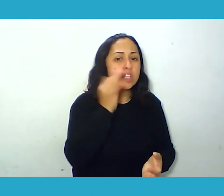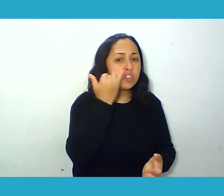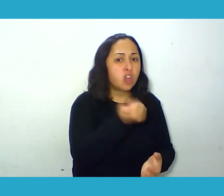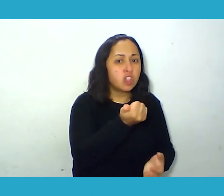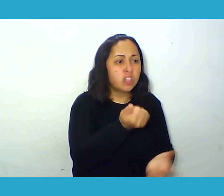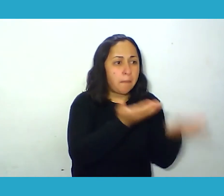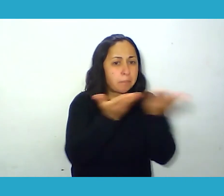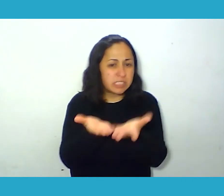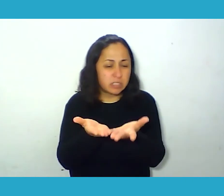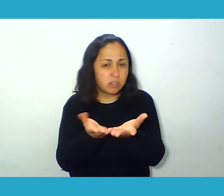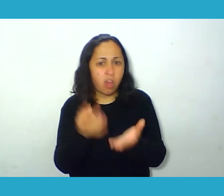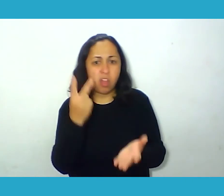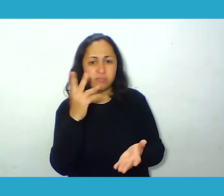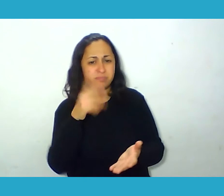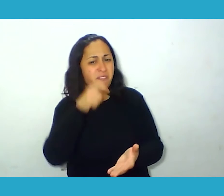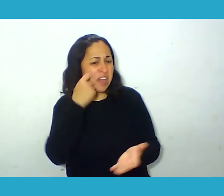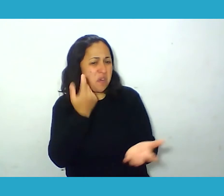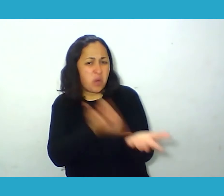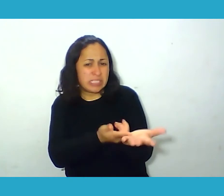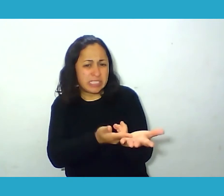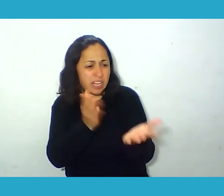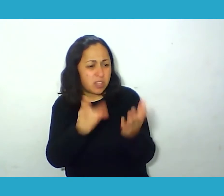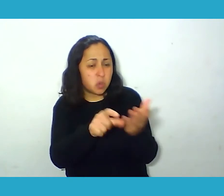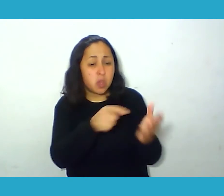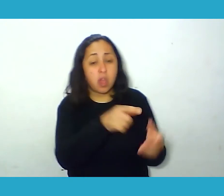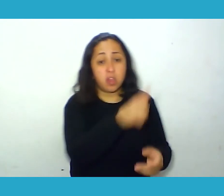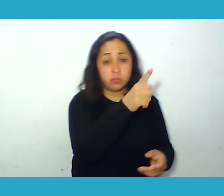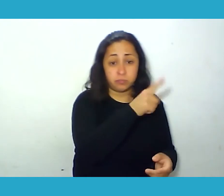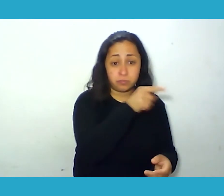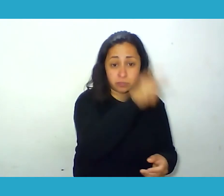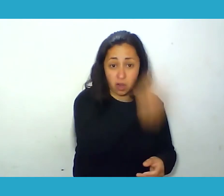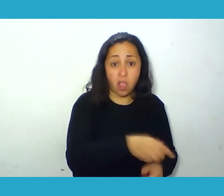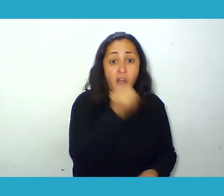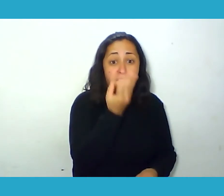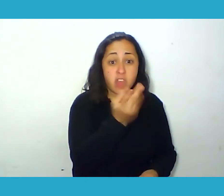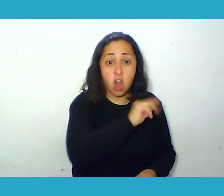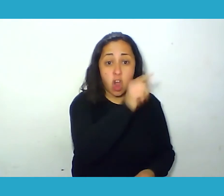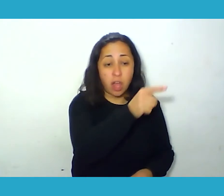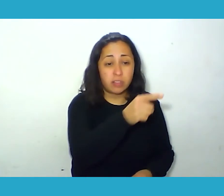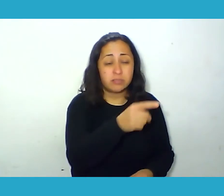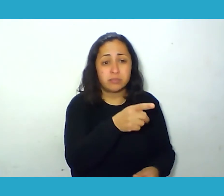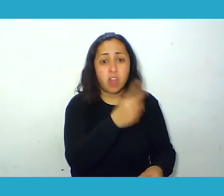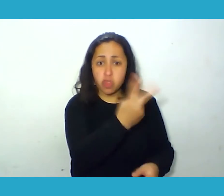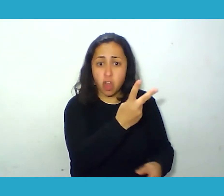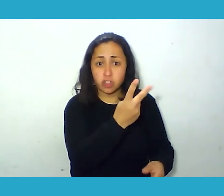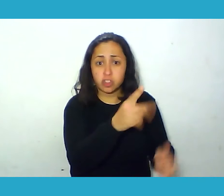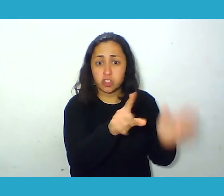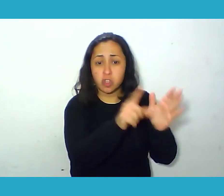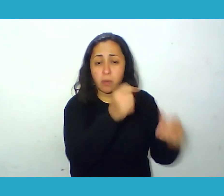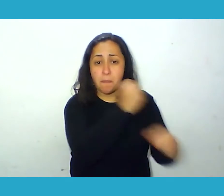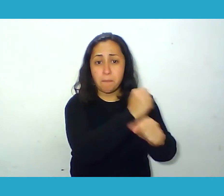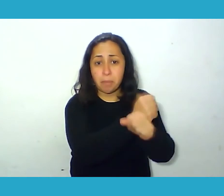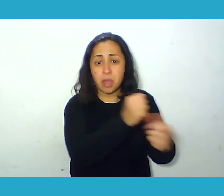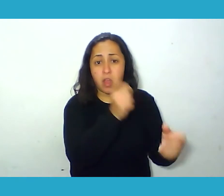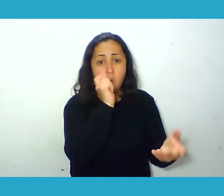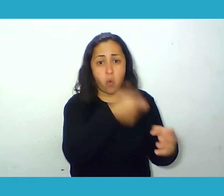2 causas penales a las cuales se refiere. Además, el estudio muestra un trabajo tendencioso y poco responsable, sin estudio de campo y